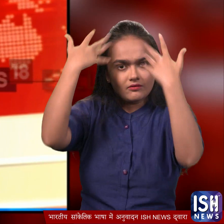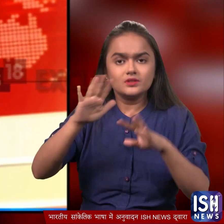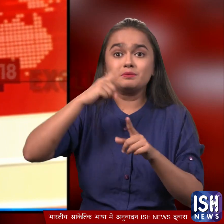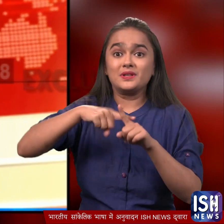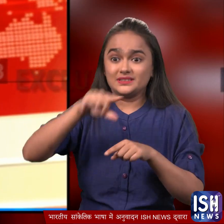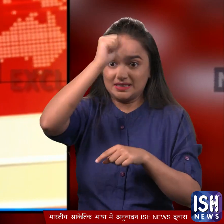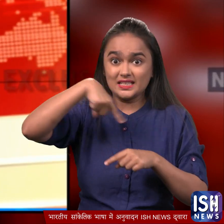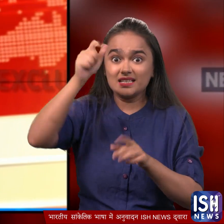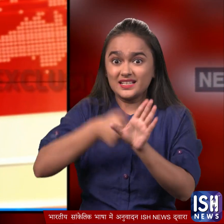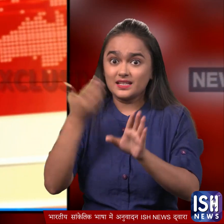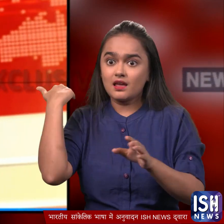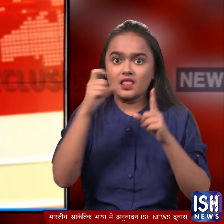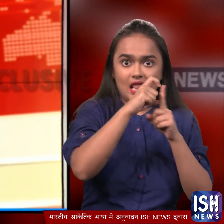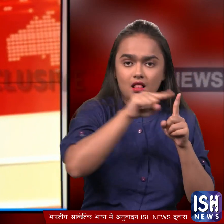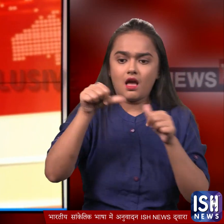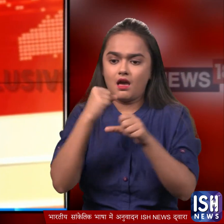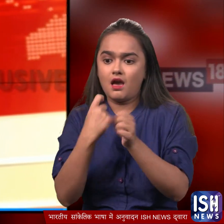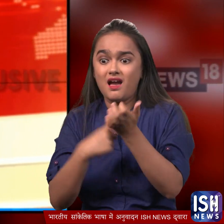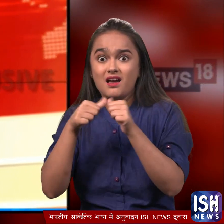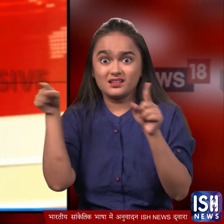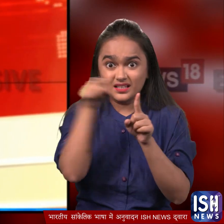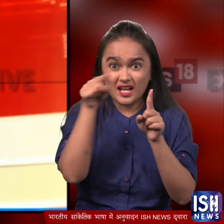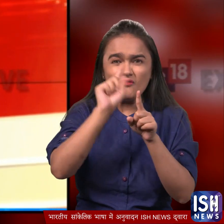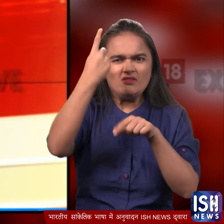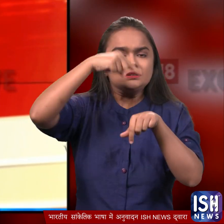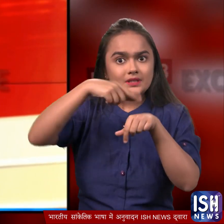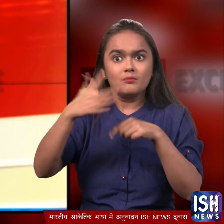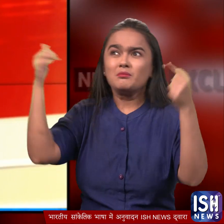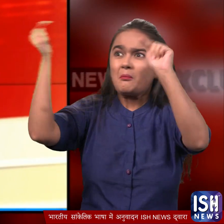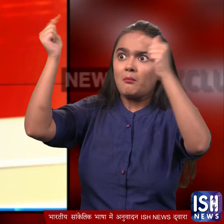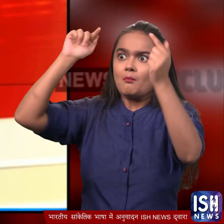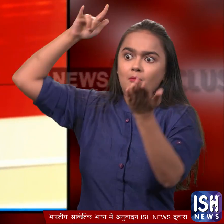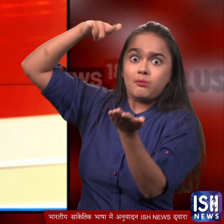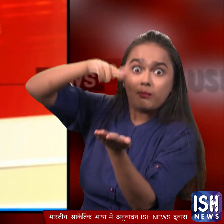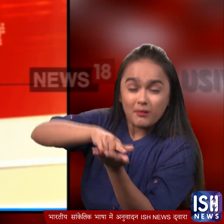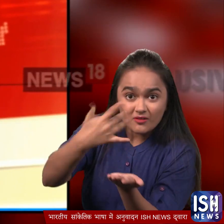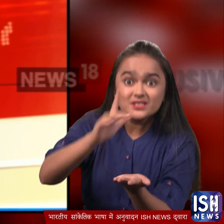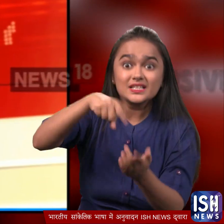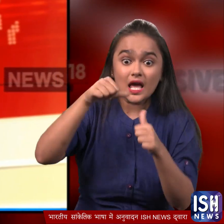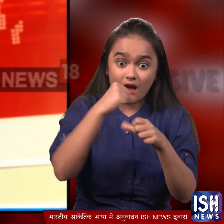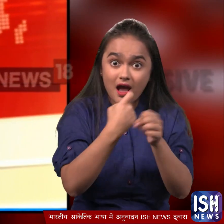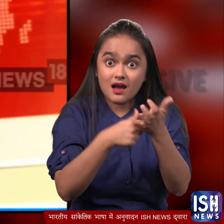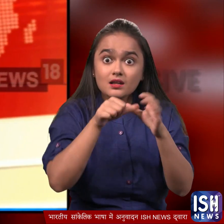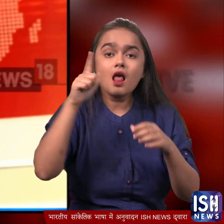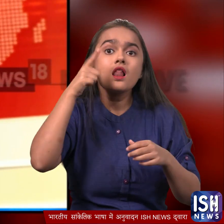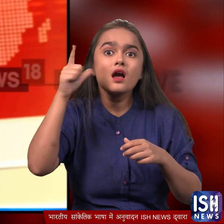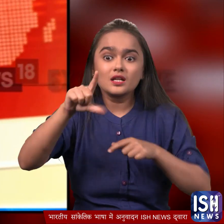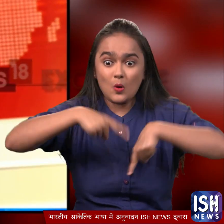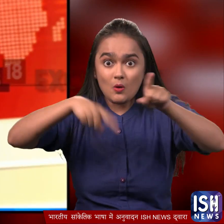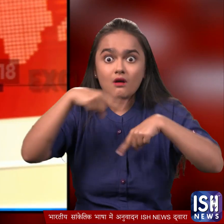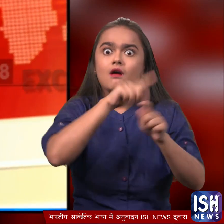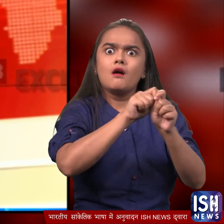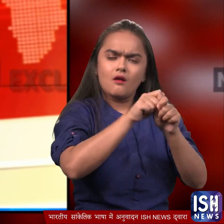पहले दिल्ली से आगरा को जोड़ने वाले यमुना एक्सप्रेसवे पर पहली बार लड़ाकू विमानों की लैंडिंग हुई थी, जिसके बाद आगरा लखनऊ एक्सप्रेसवे पर